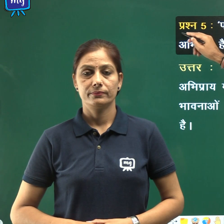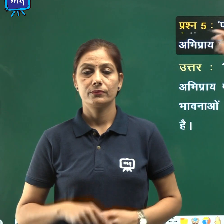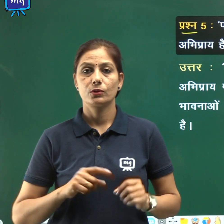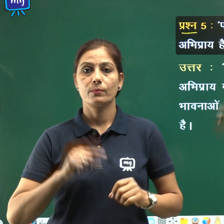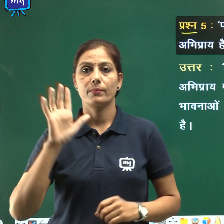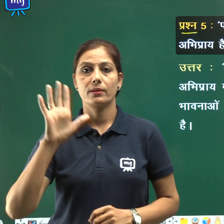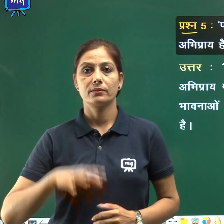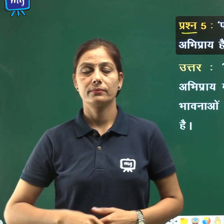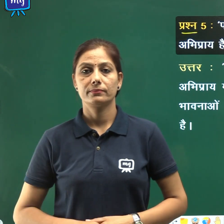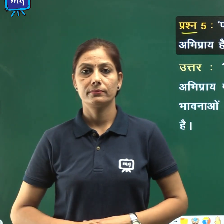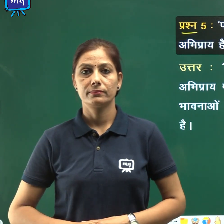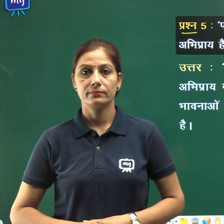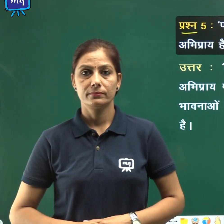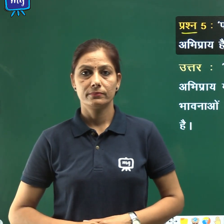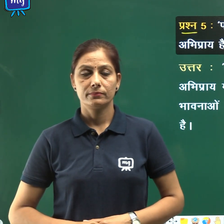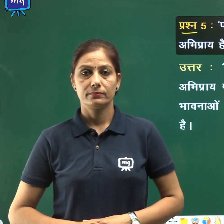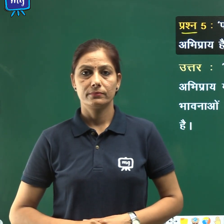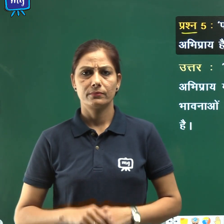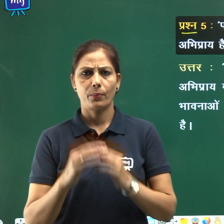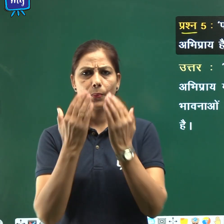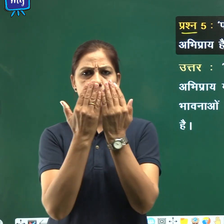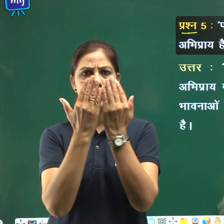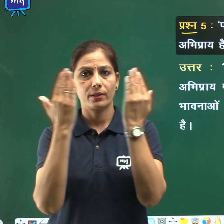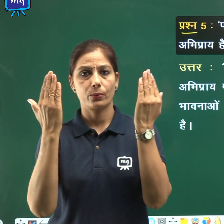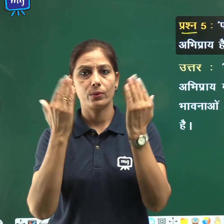प्रश्न 5, पर्दा खोलने से